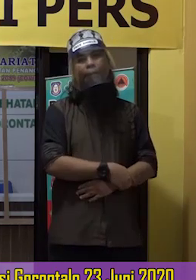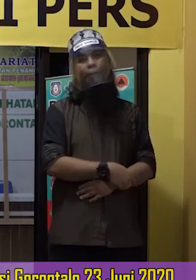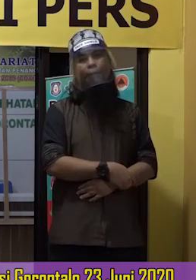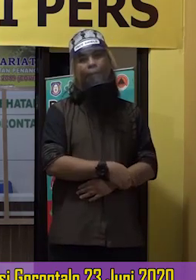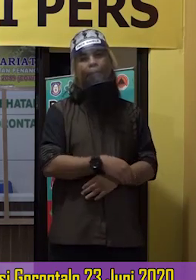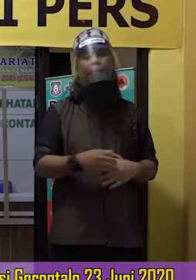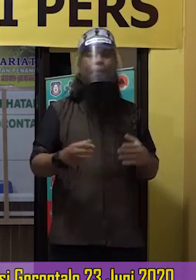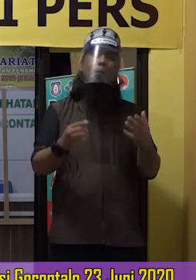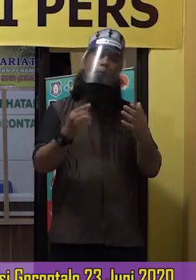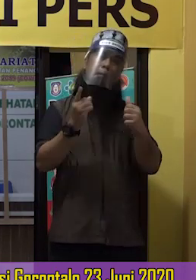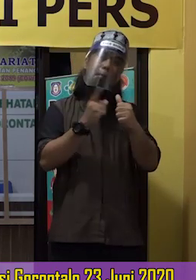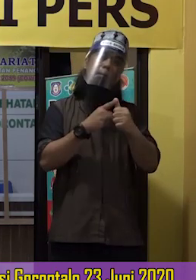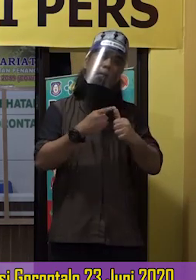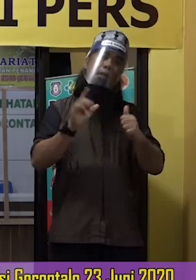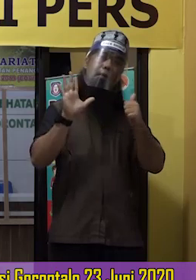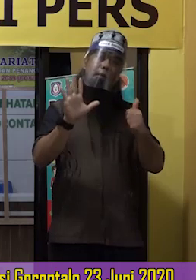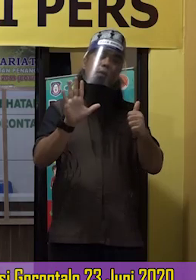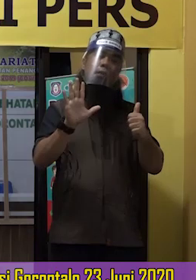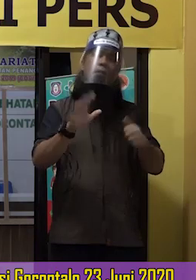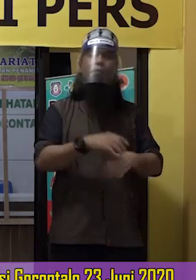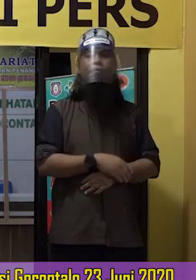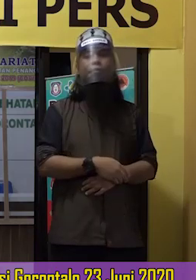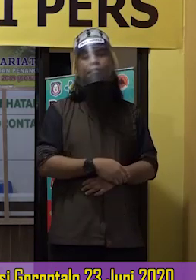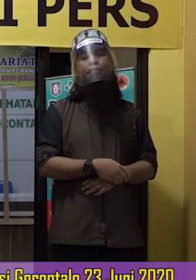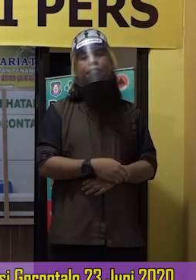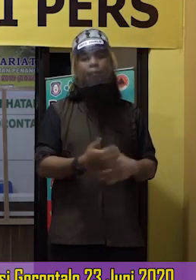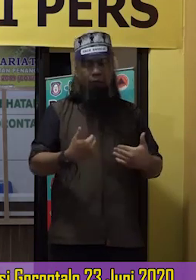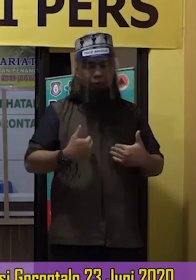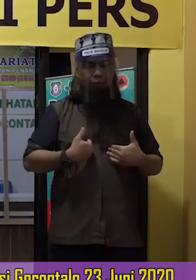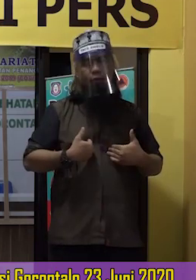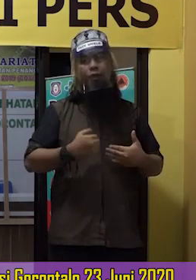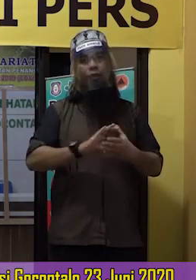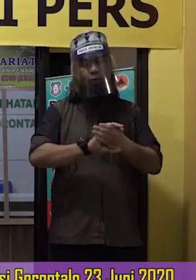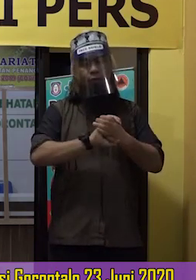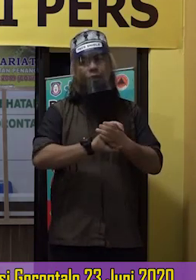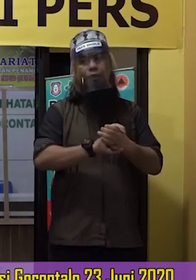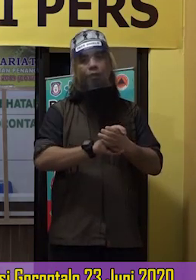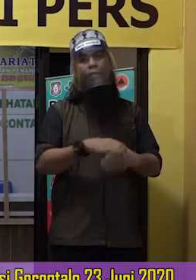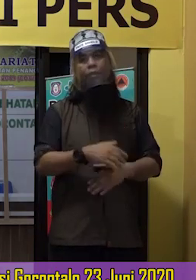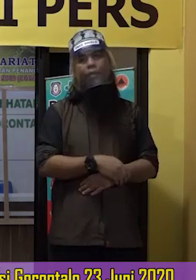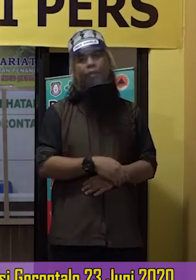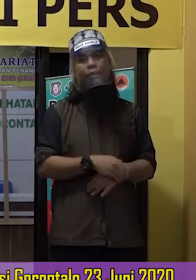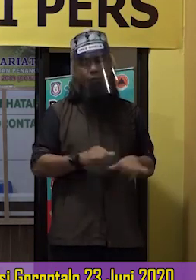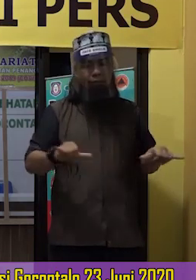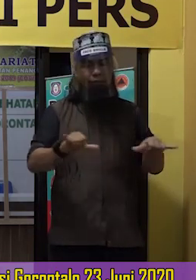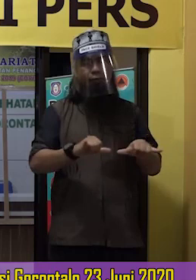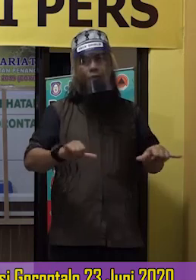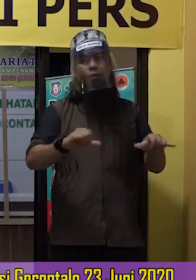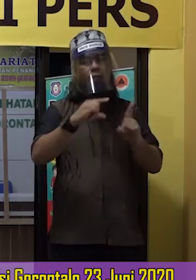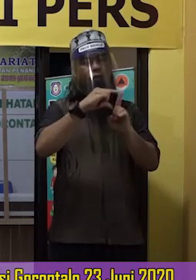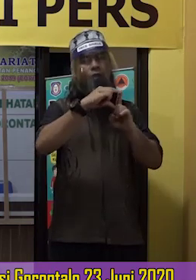adanya dukungan pemerintah setempat dan juga yang terakhir adanya gugus tugas di desa maupun